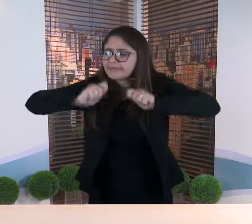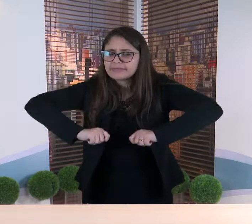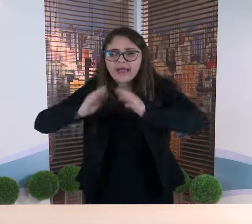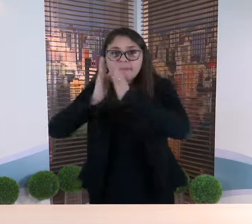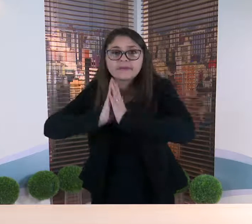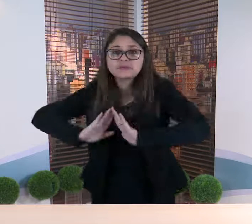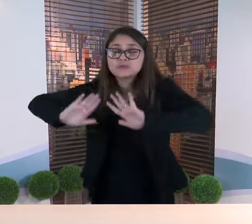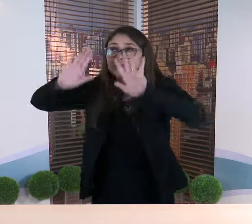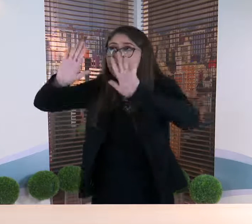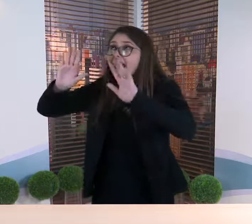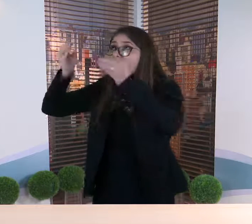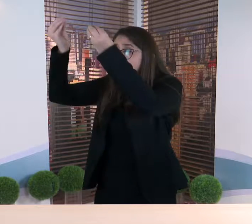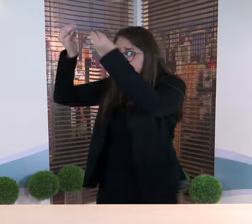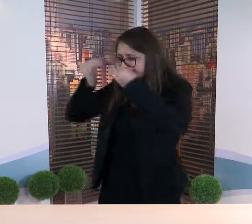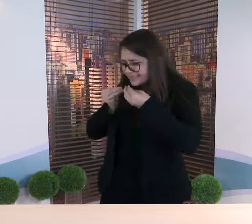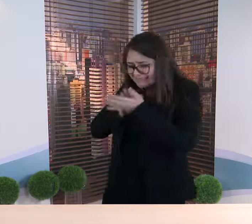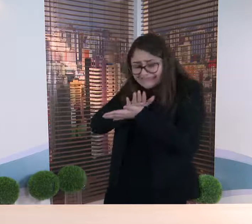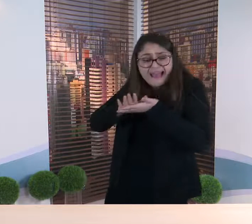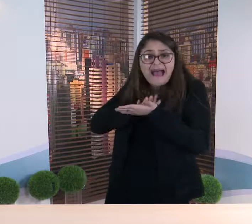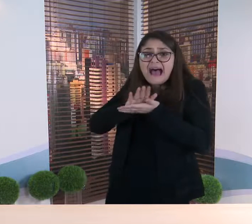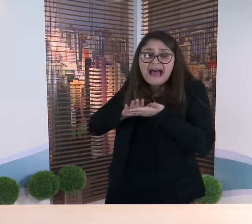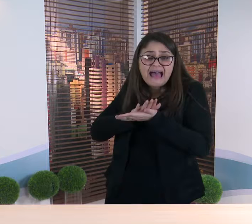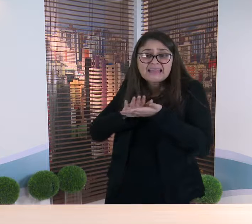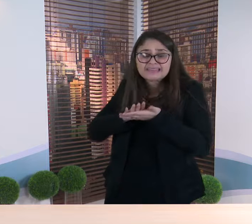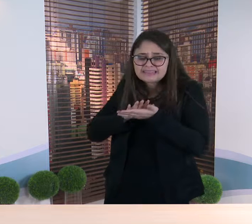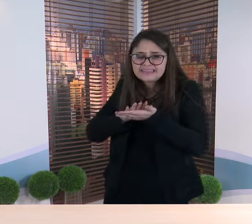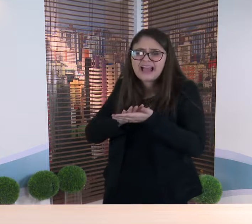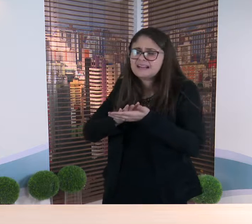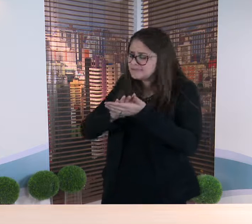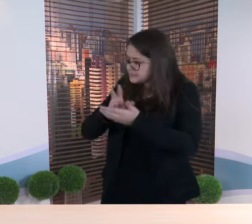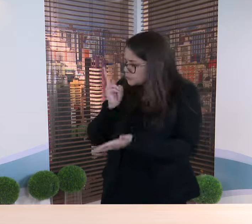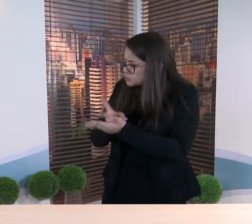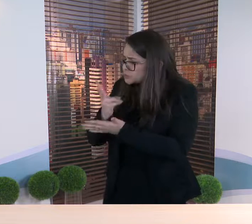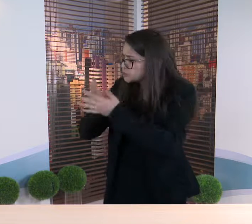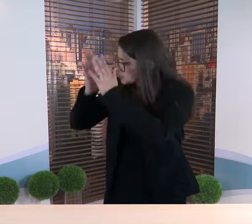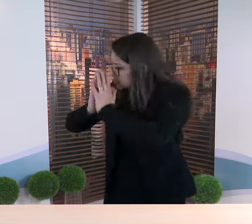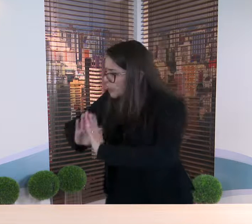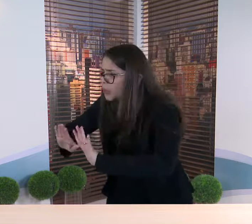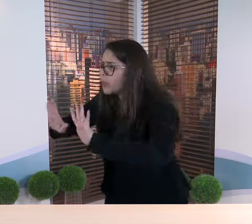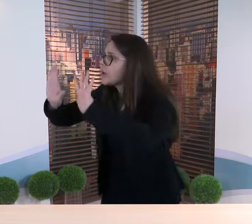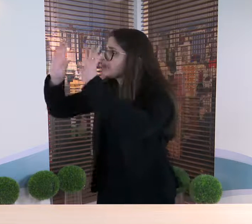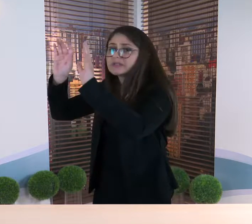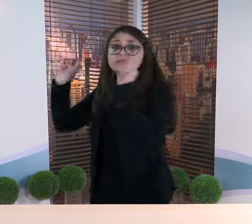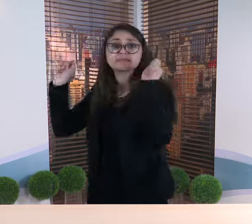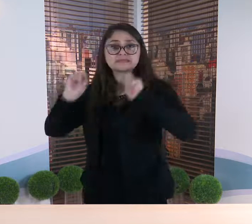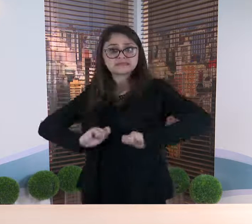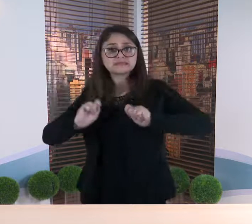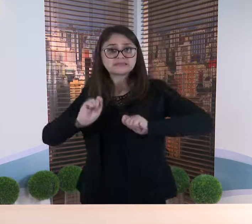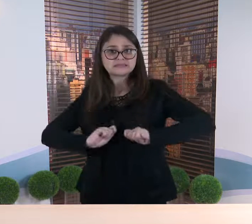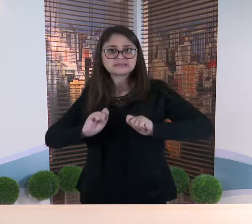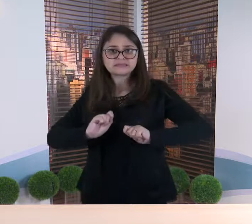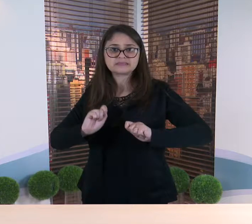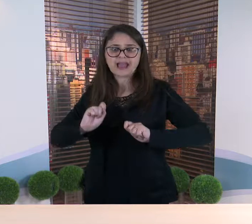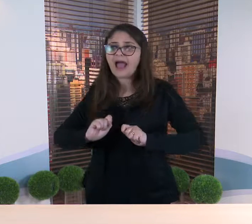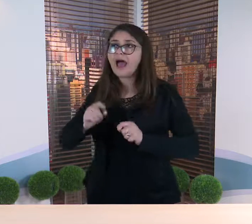sem receber nada em troca. É possível a fidelidade a Deus à parte de todas as